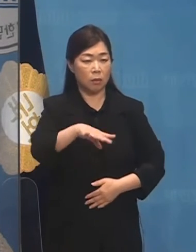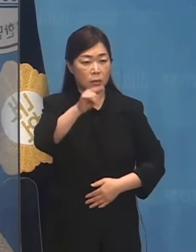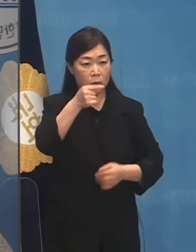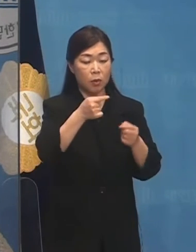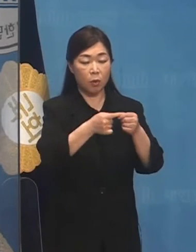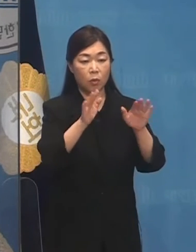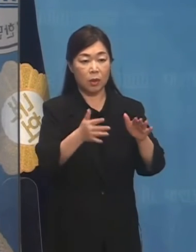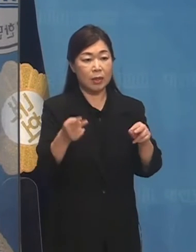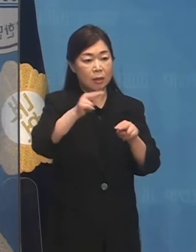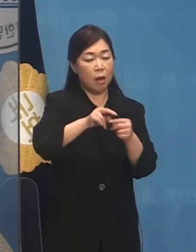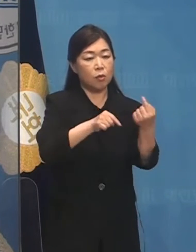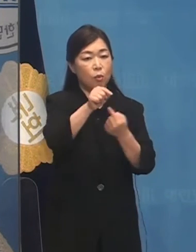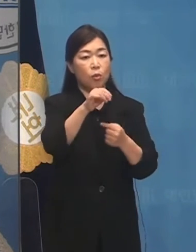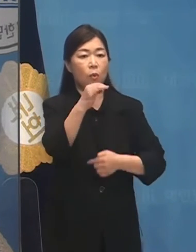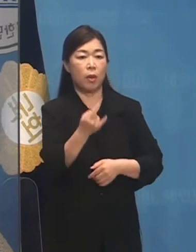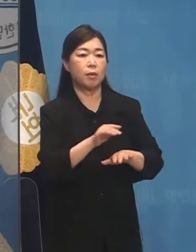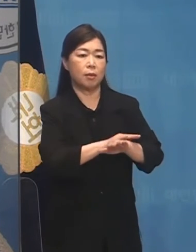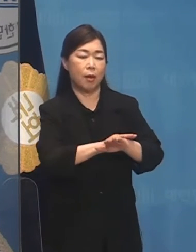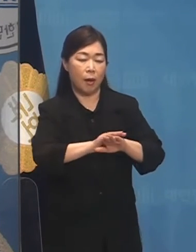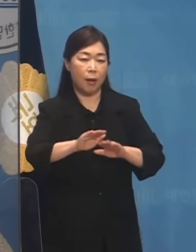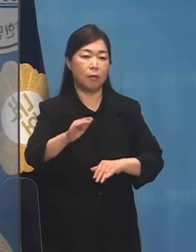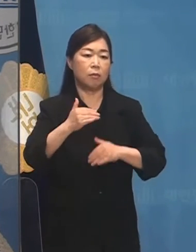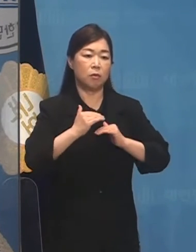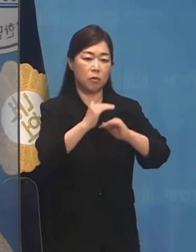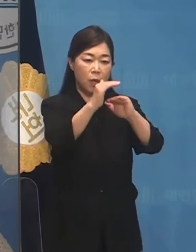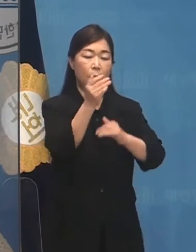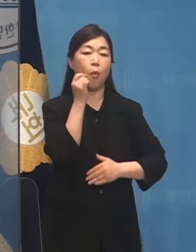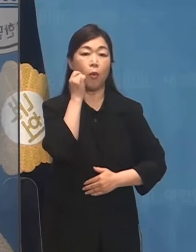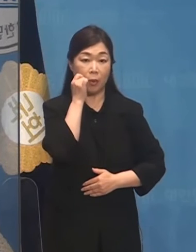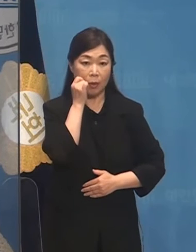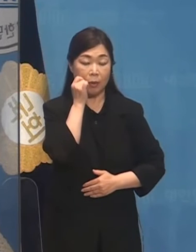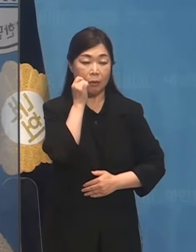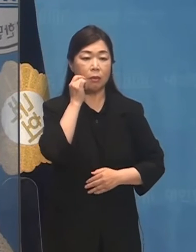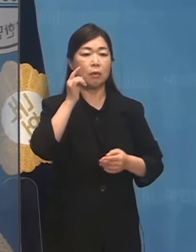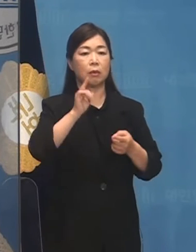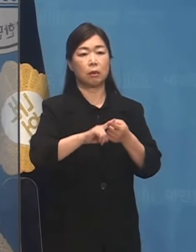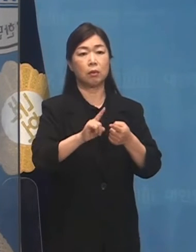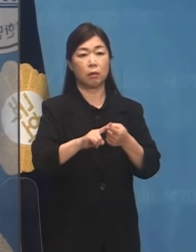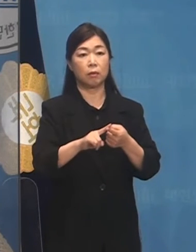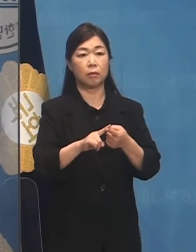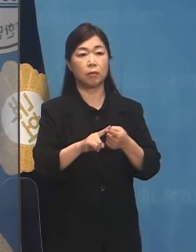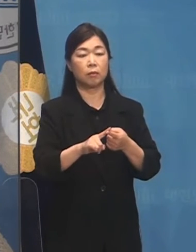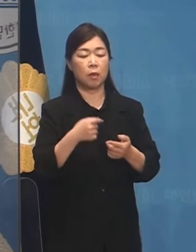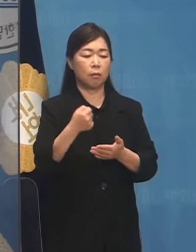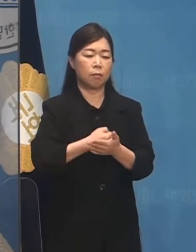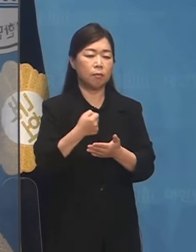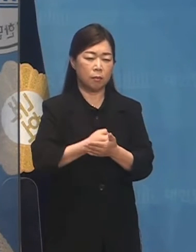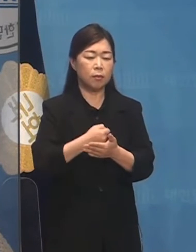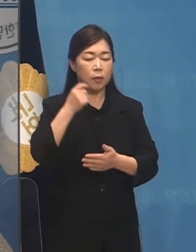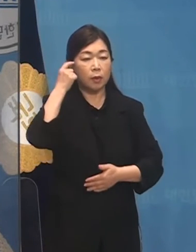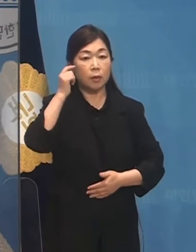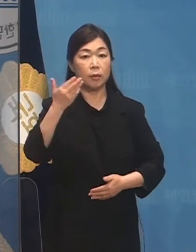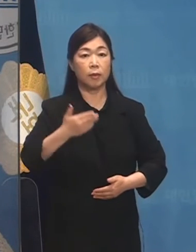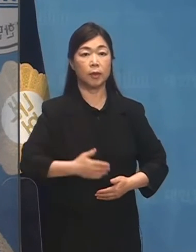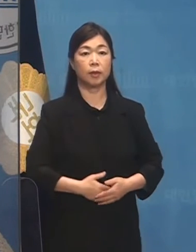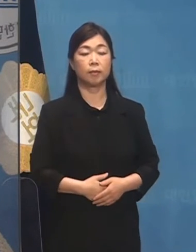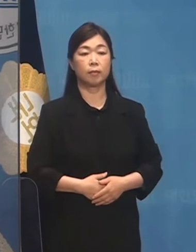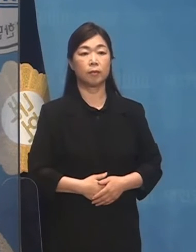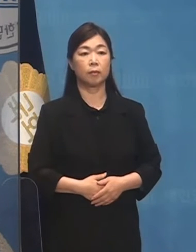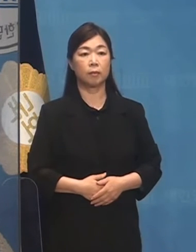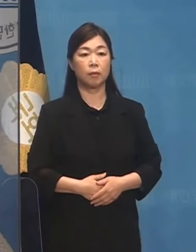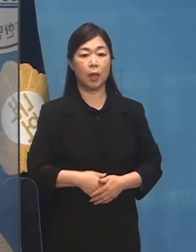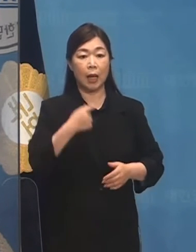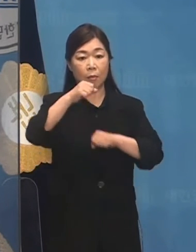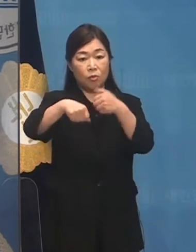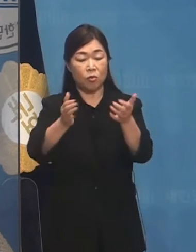우선 오늘 인사청문회가 제대로 진행되지 않는 점에 대해서 유감스럽게 생각을 합니다.